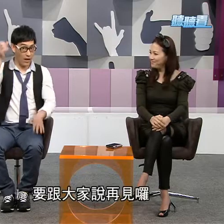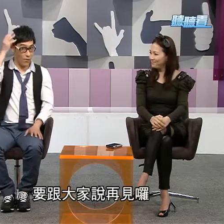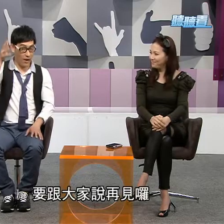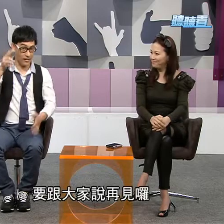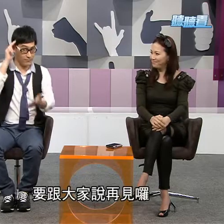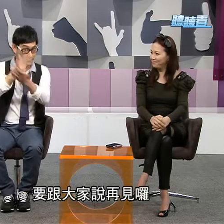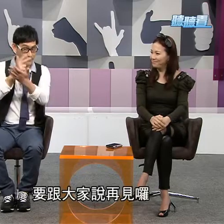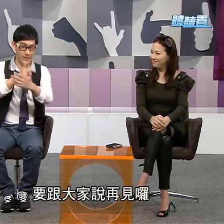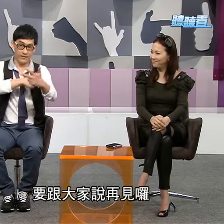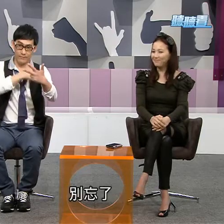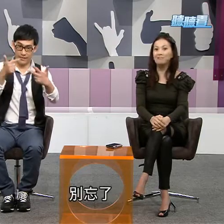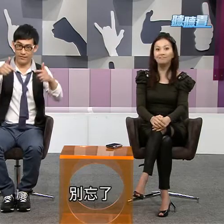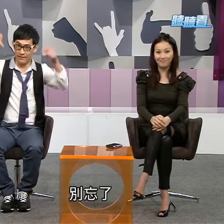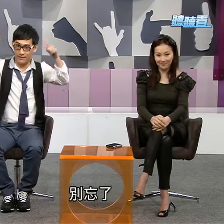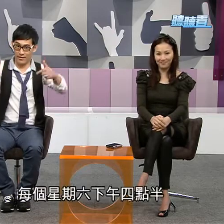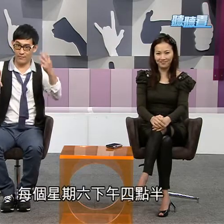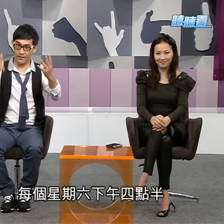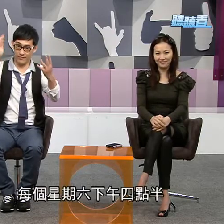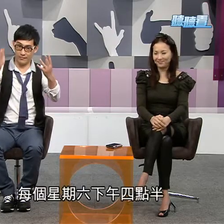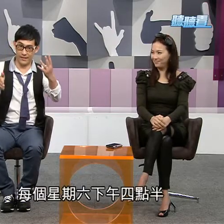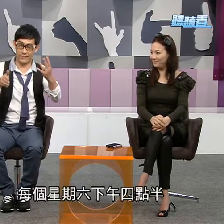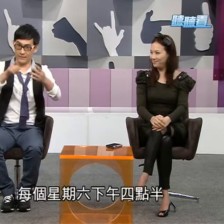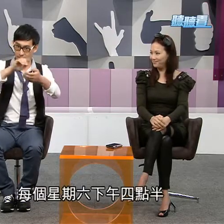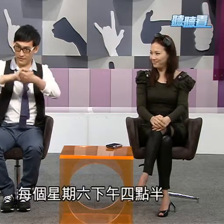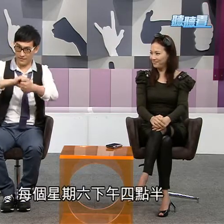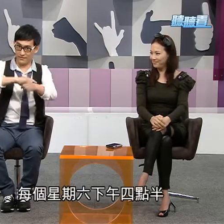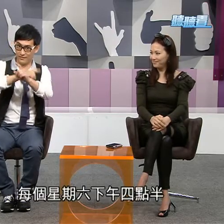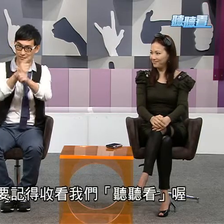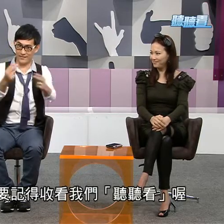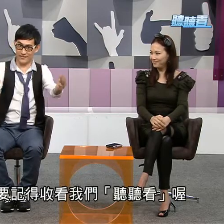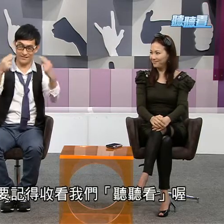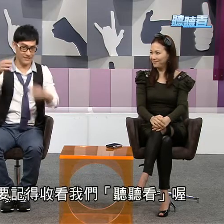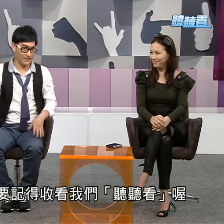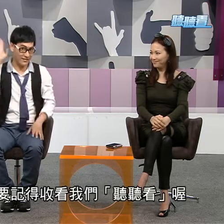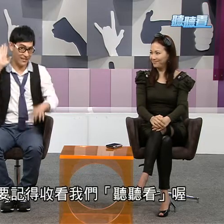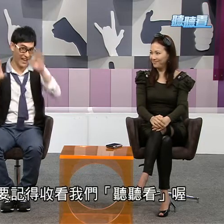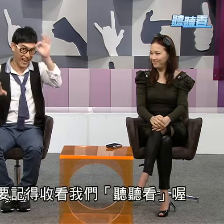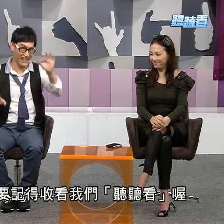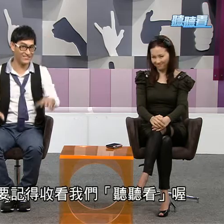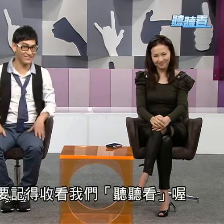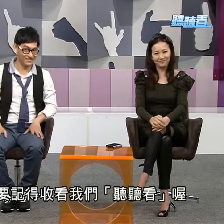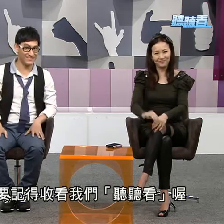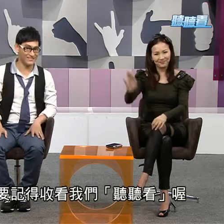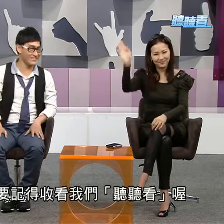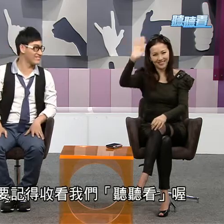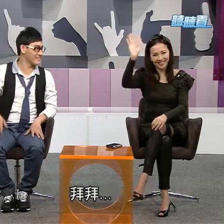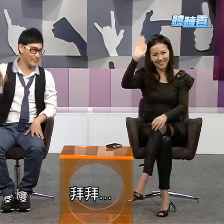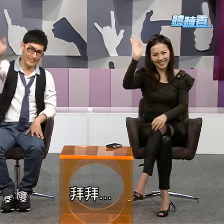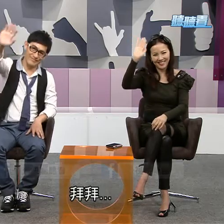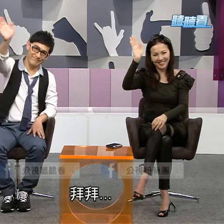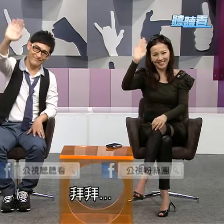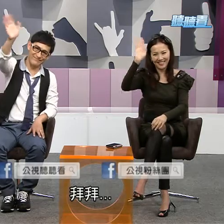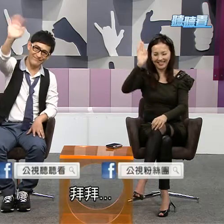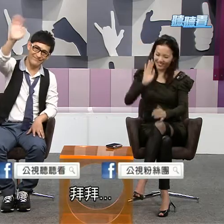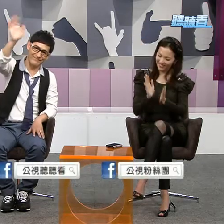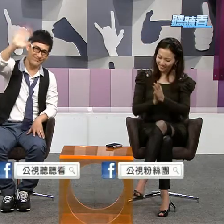咯。别忘了每个星期六下午4:30要记得收看我们听听看哦。 拜拜 拜拜。